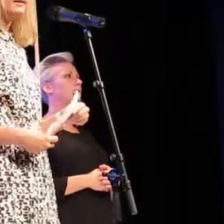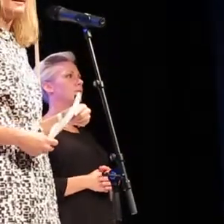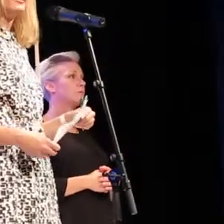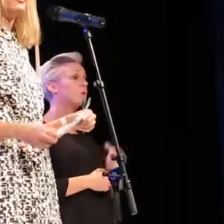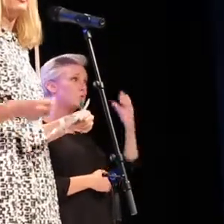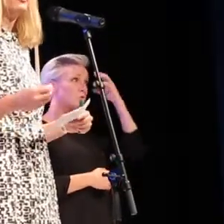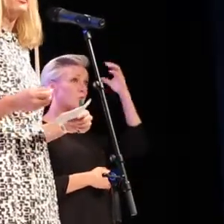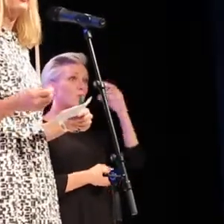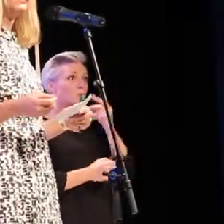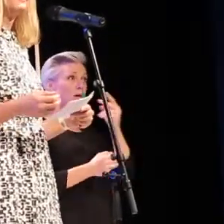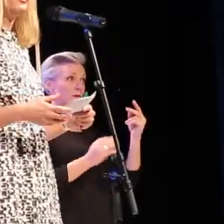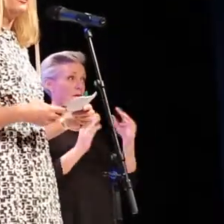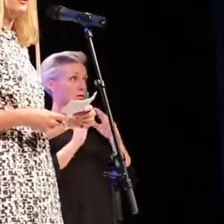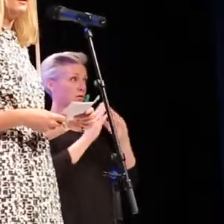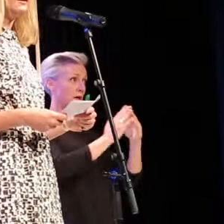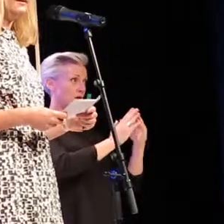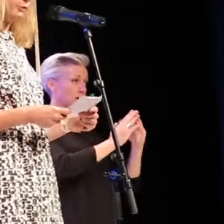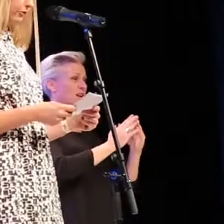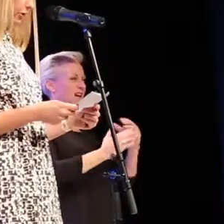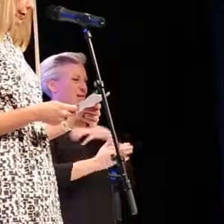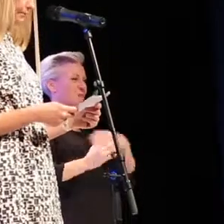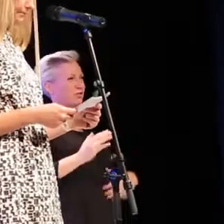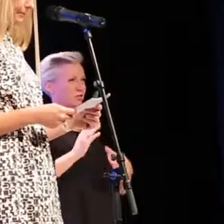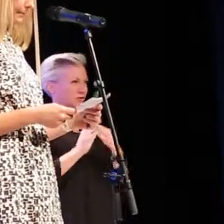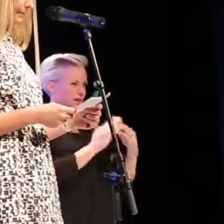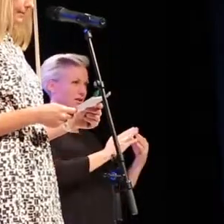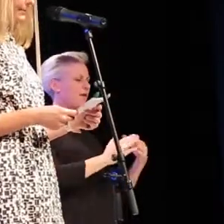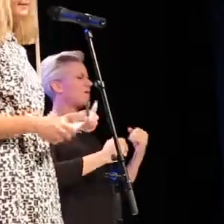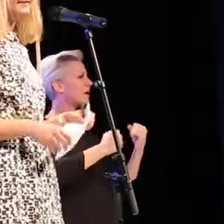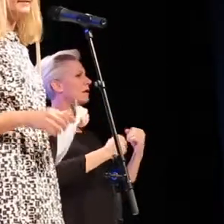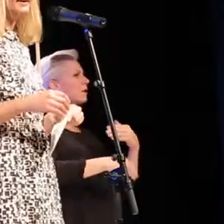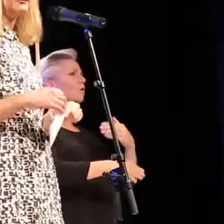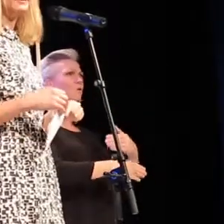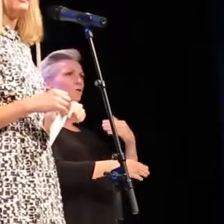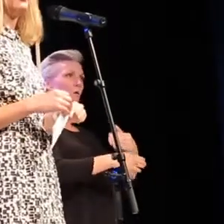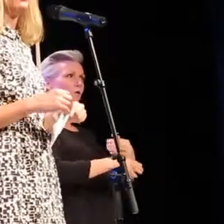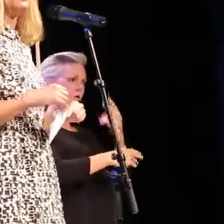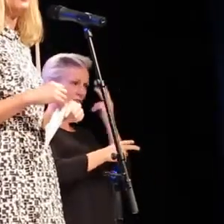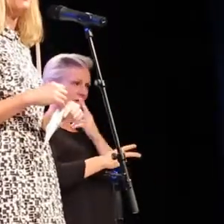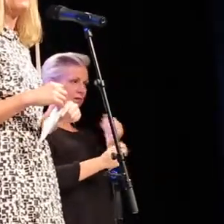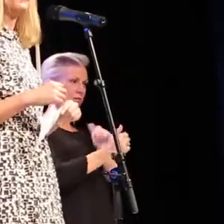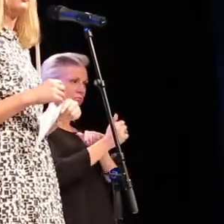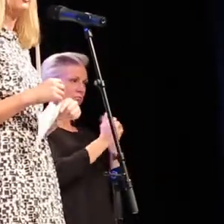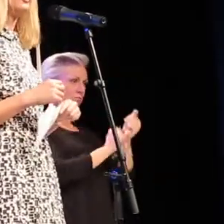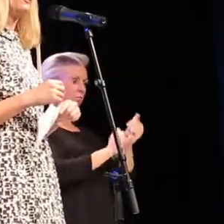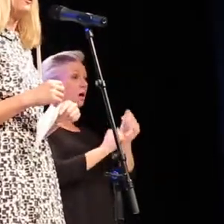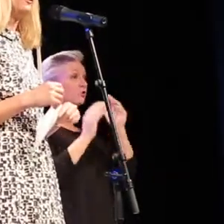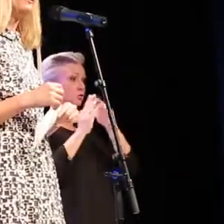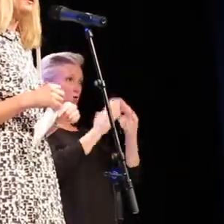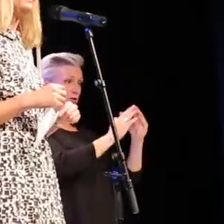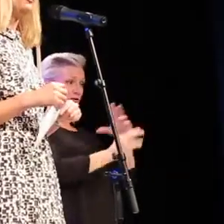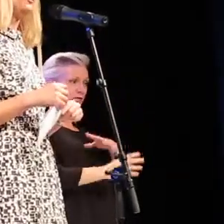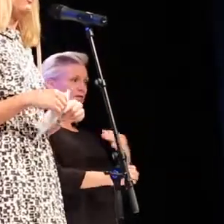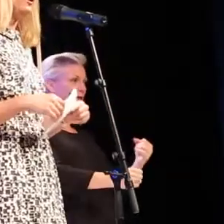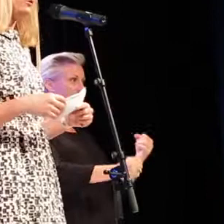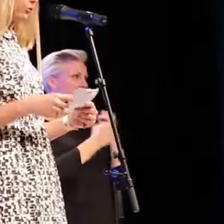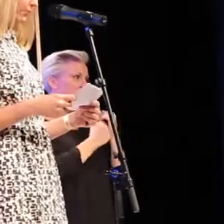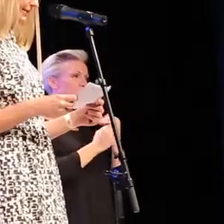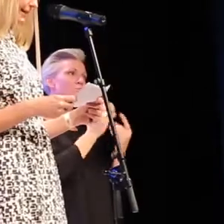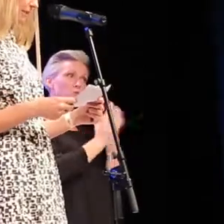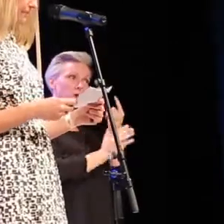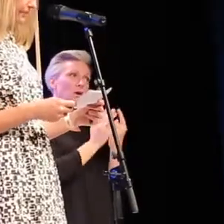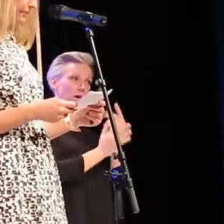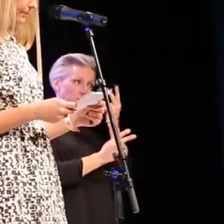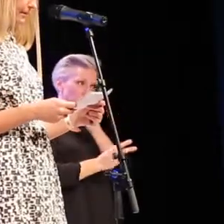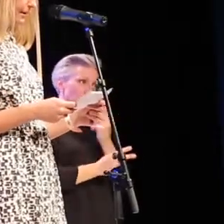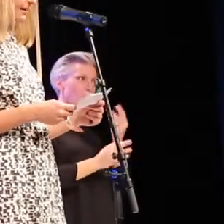Stockholm och andra städer har en oerhört viktig roll i att föra. I städerna så finns ju kraften och potentialen att visa hur man gör och